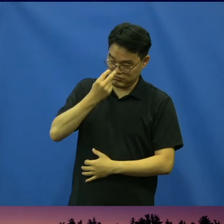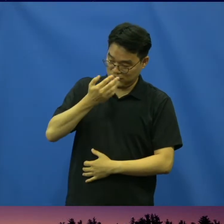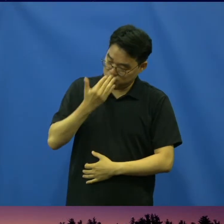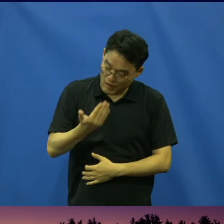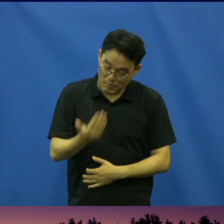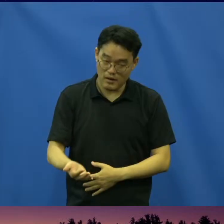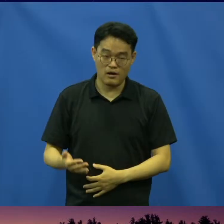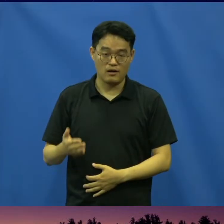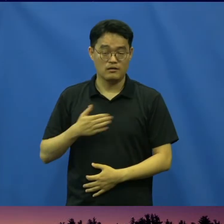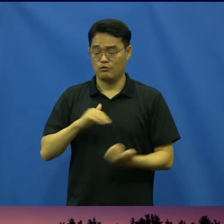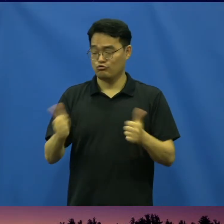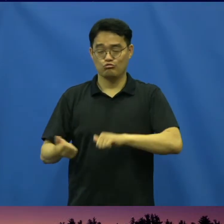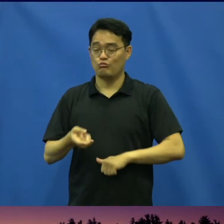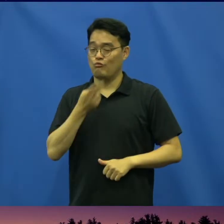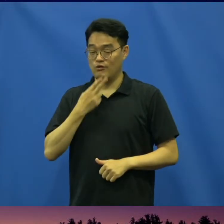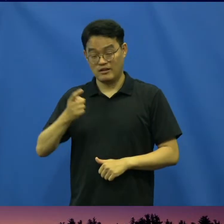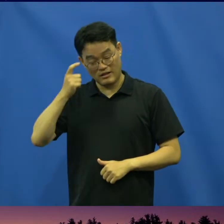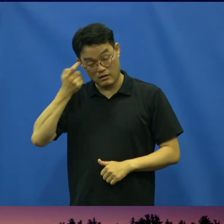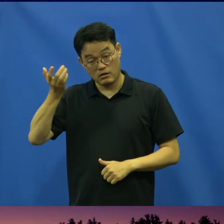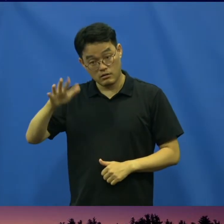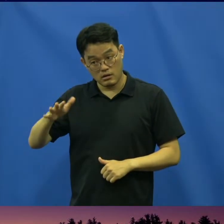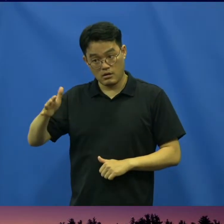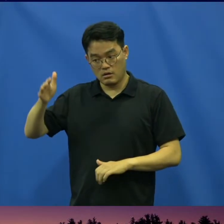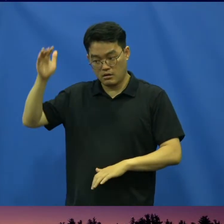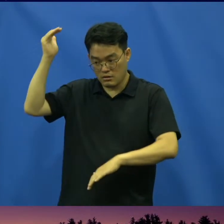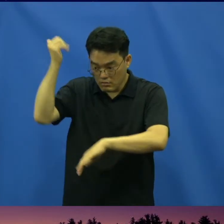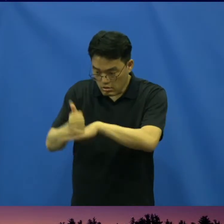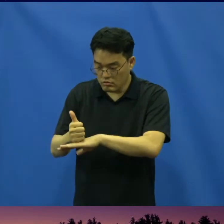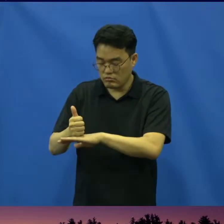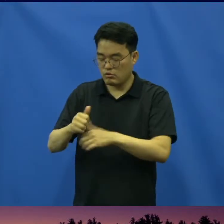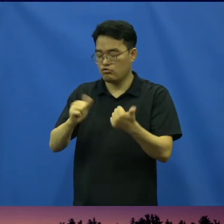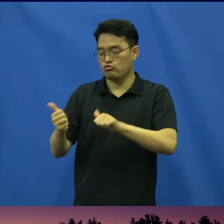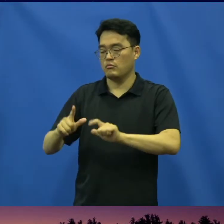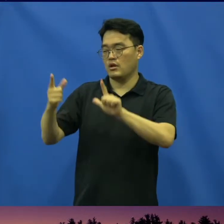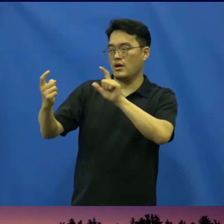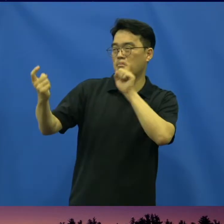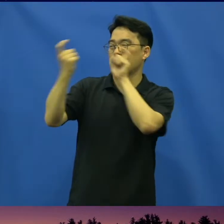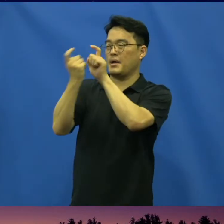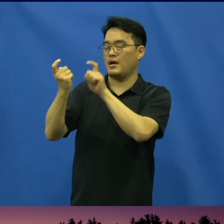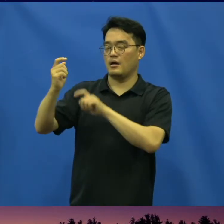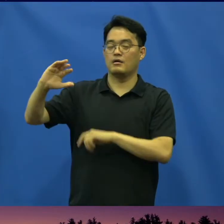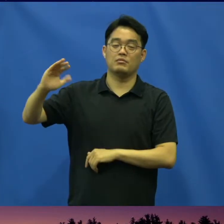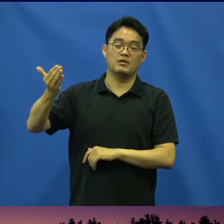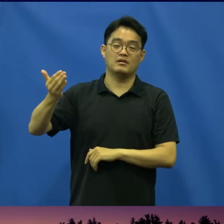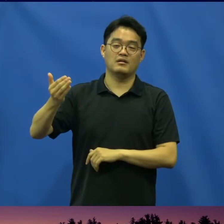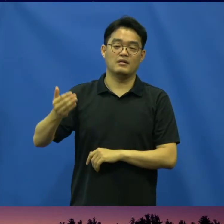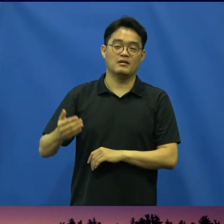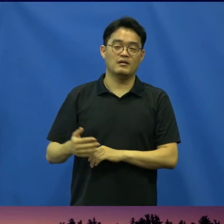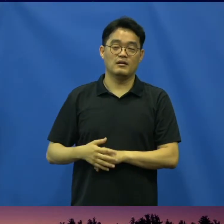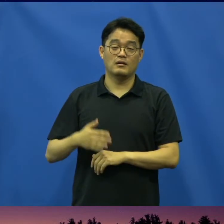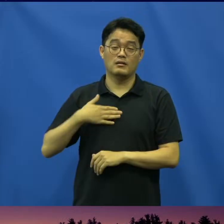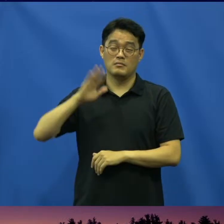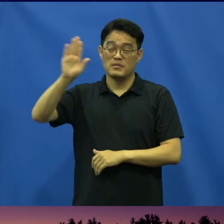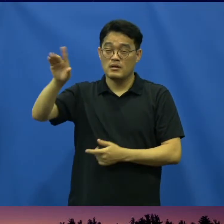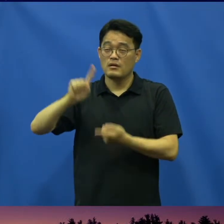거예요. 그러니까 물고기가 잡혀서 내가 먹을 때마다 내 인생도 이래 될지 모른다, 이걸 느껴야 돼요.